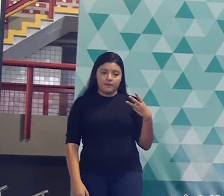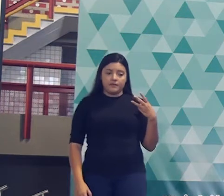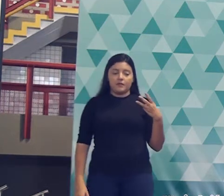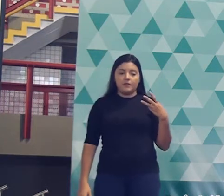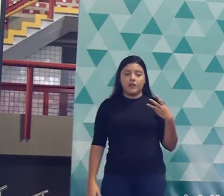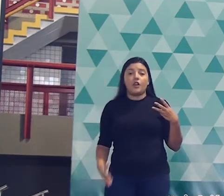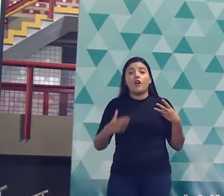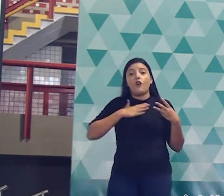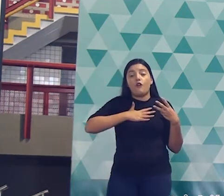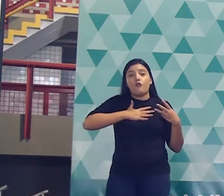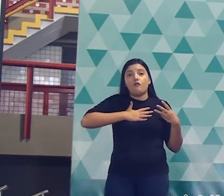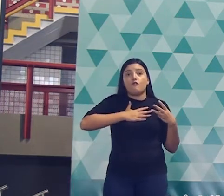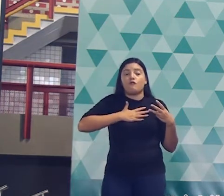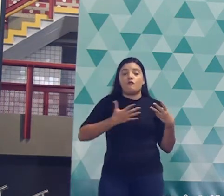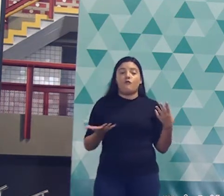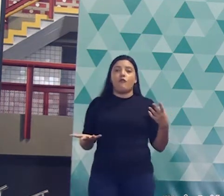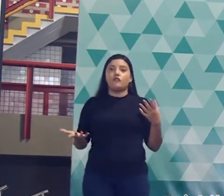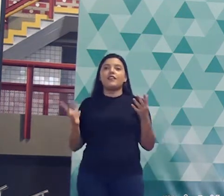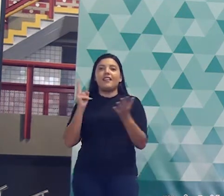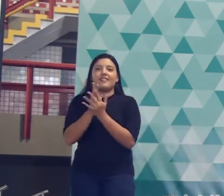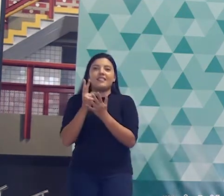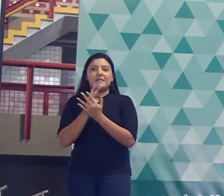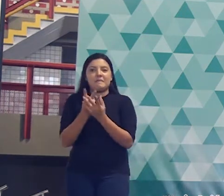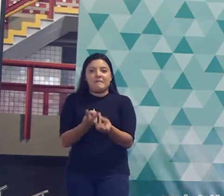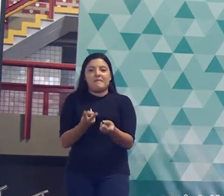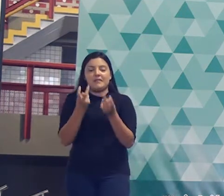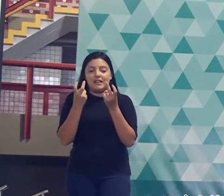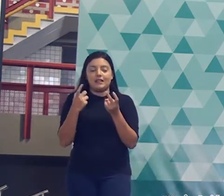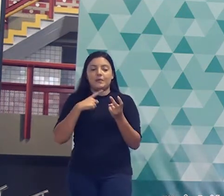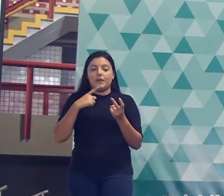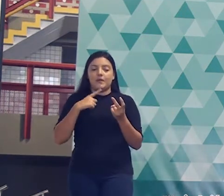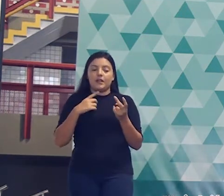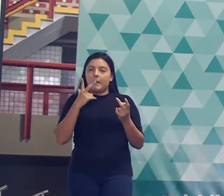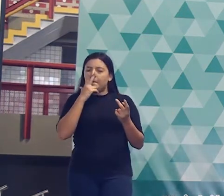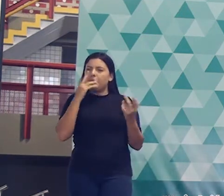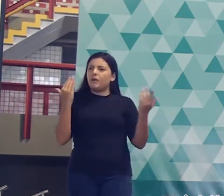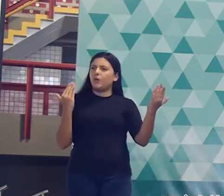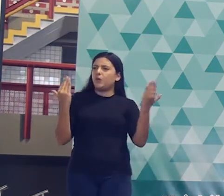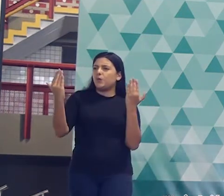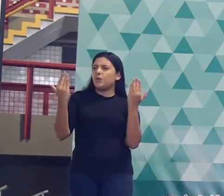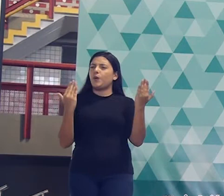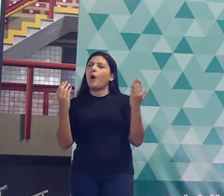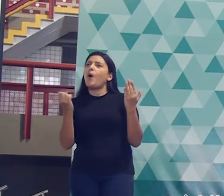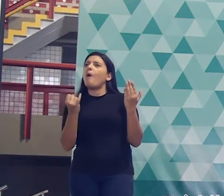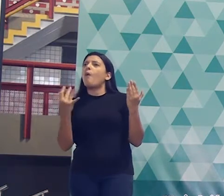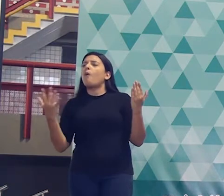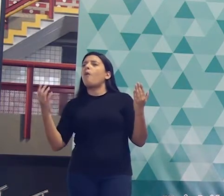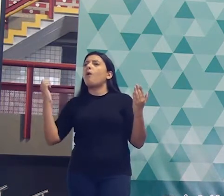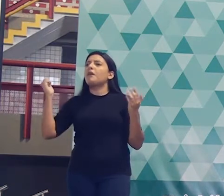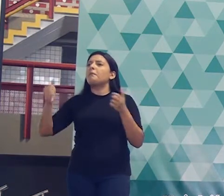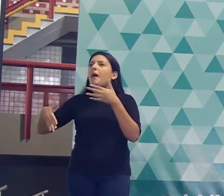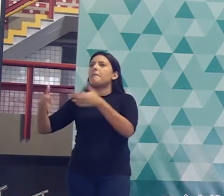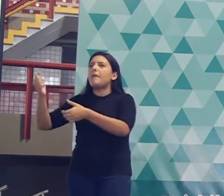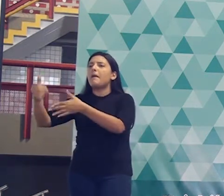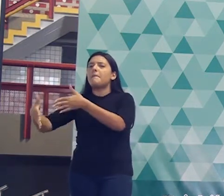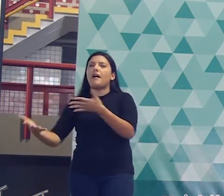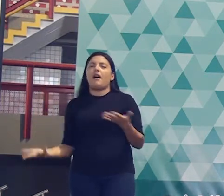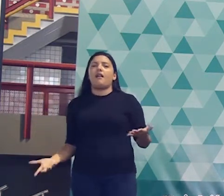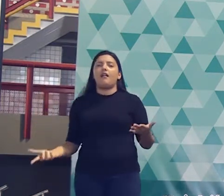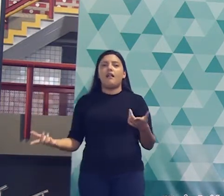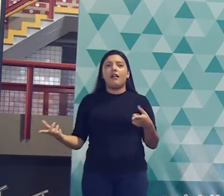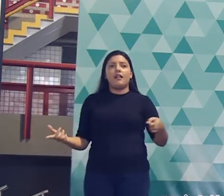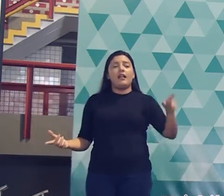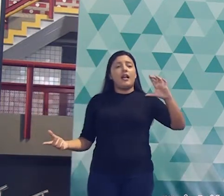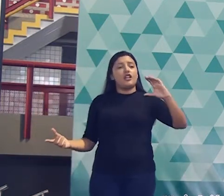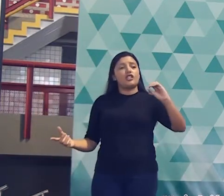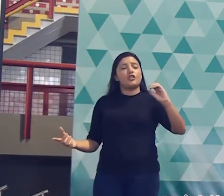ele gosta de cobrar esse tipo de questão. Olha como ele gosta de relacionar a quantidade de energia produzida com a quantidade de CO2 que também